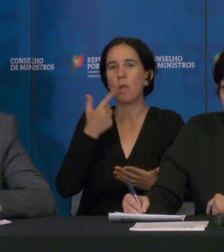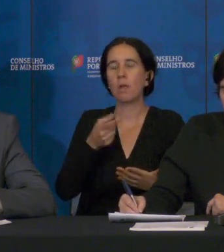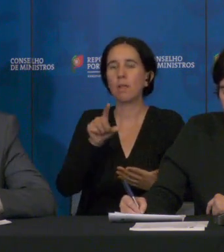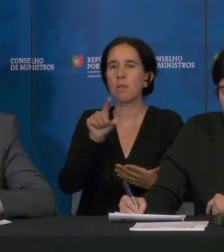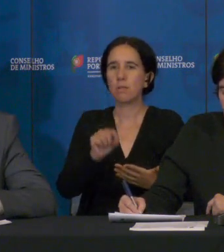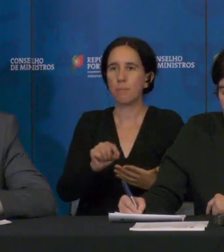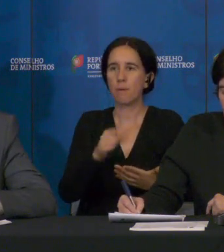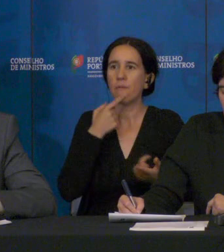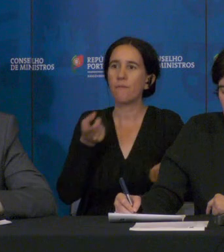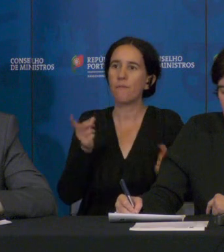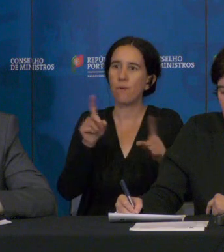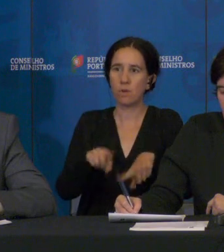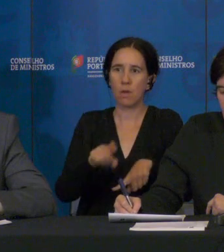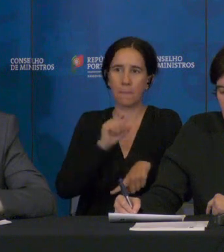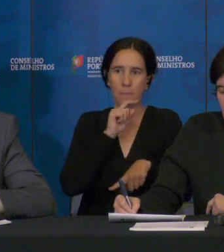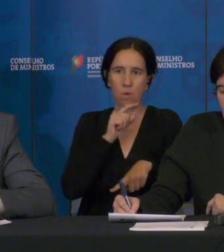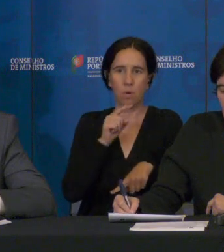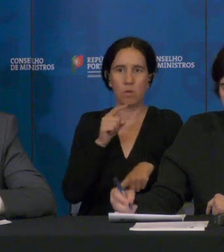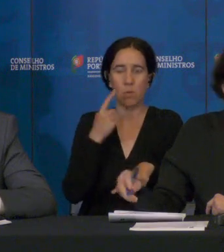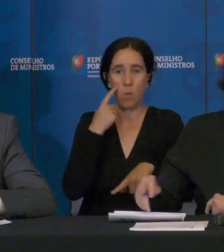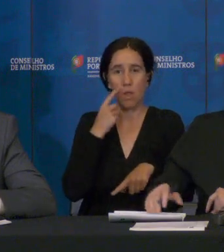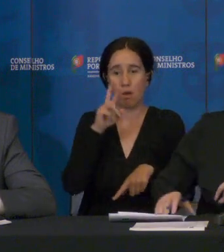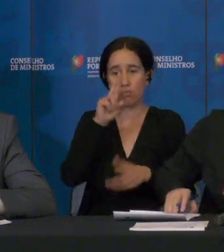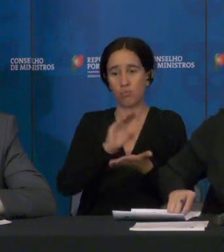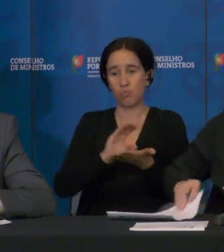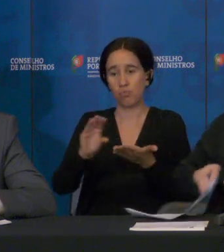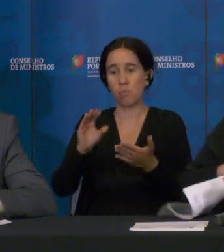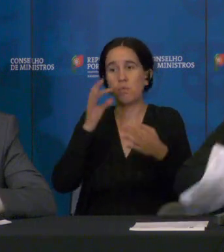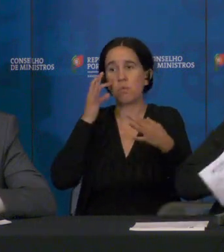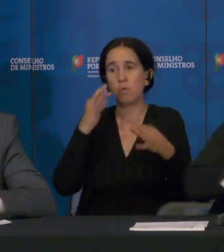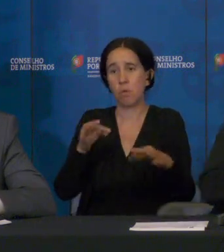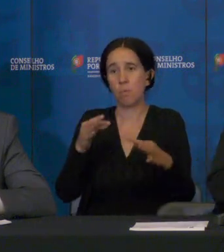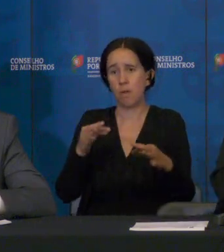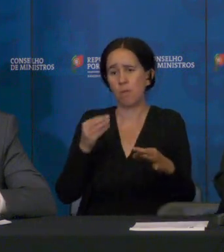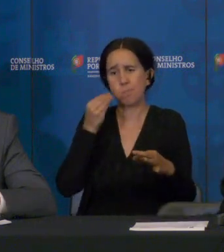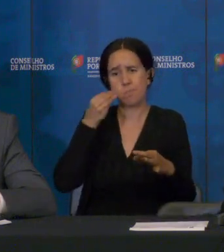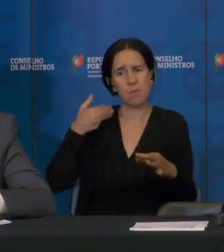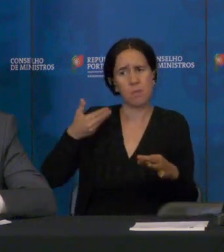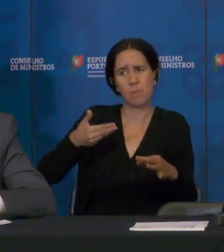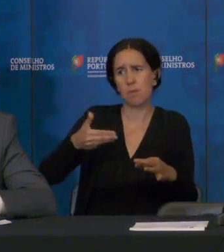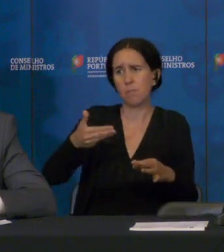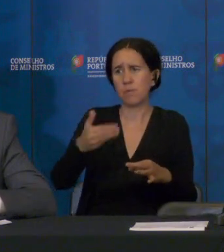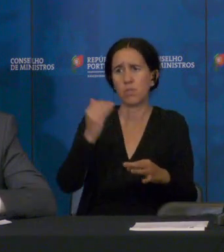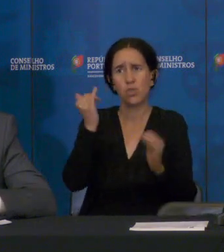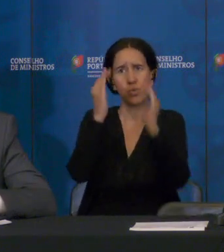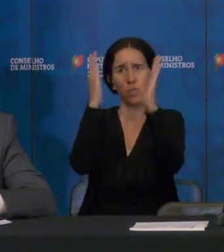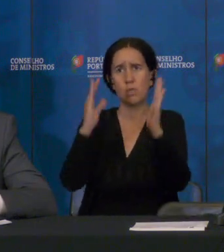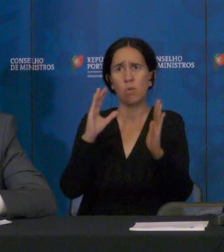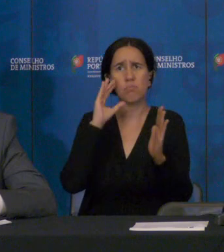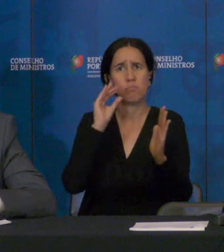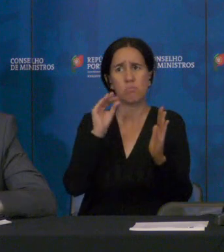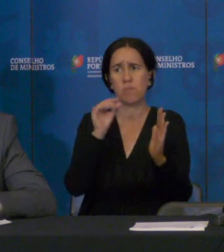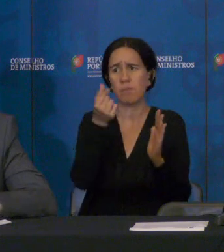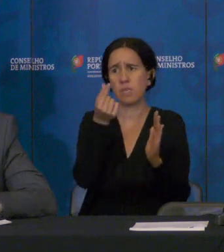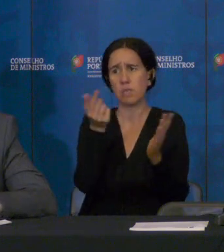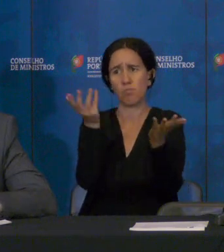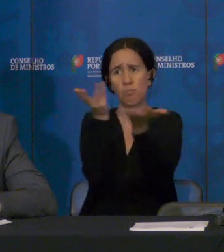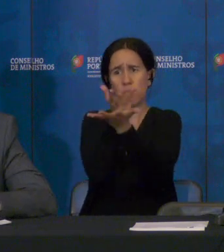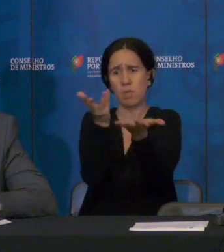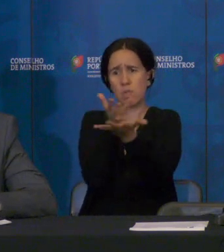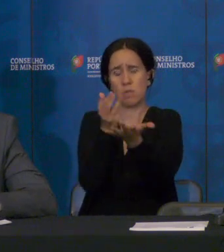possa voltar a chegar nas condições normais em que, tipicamente, as instituições financeiras se relacionam com